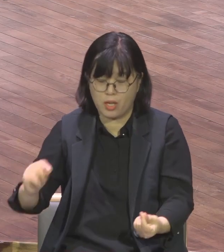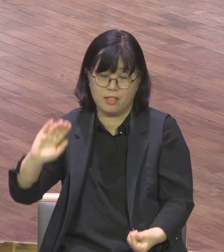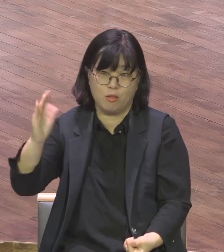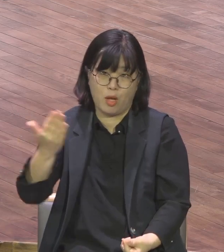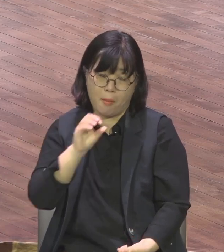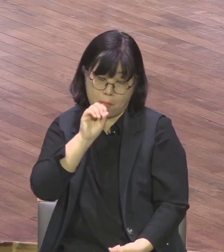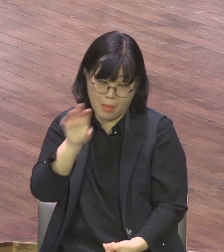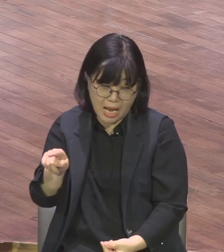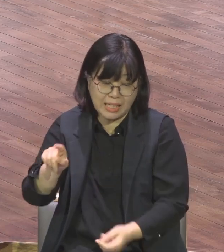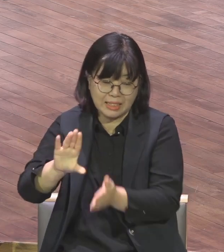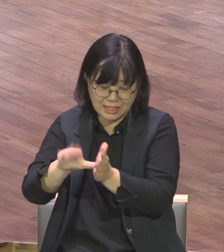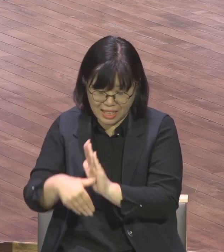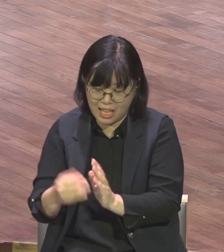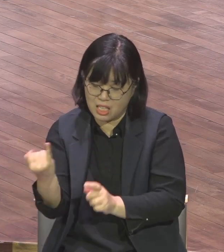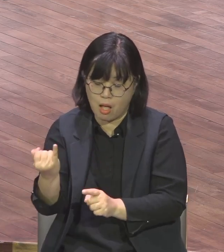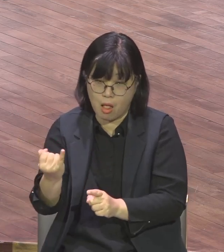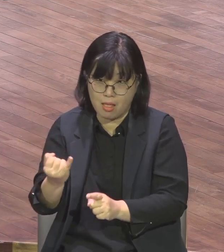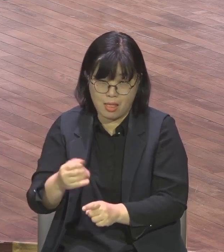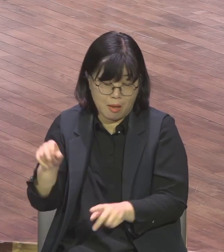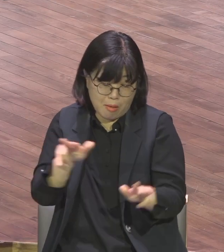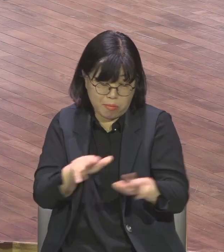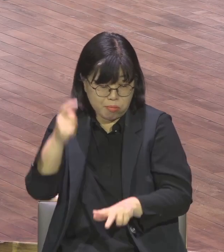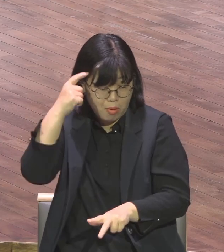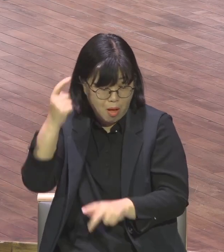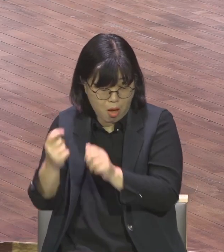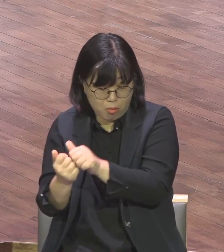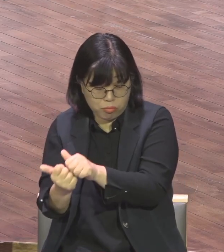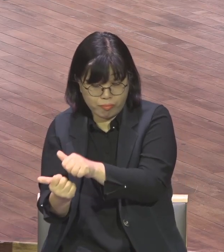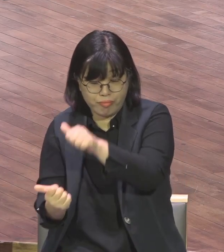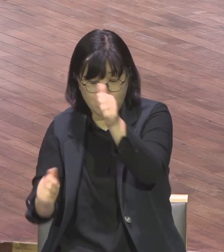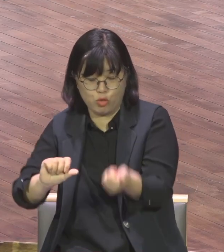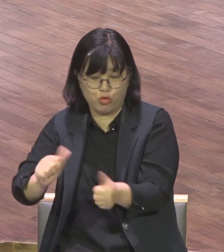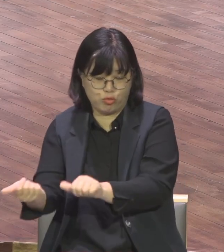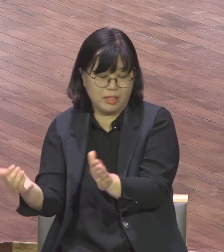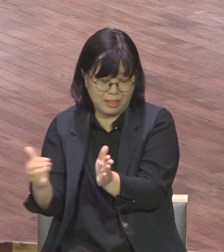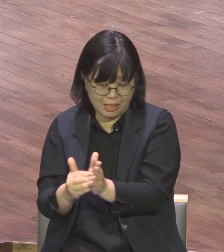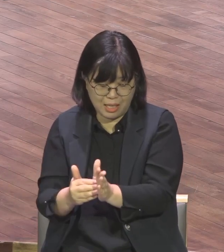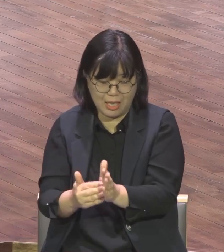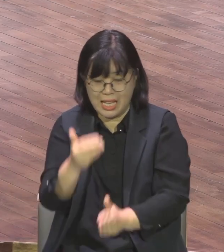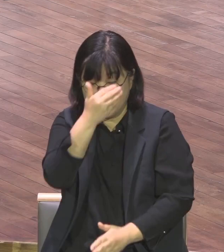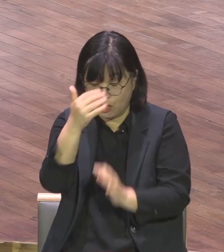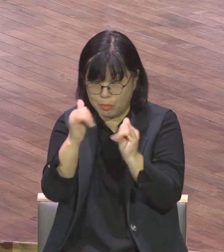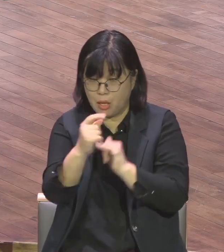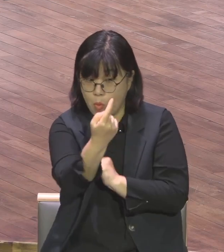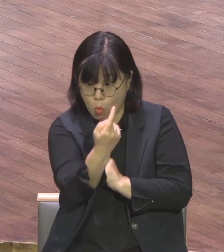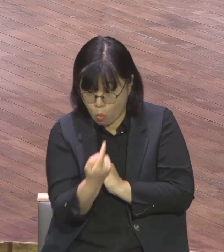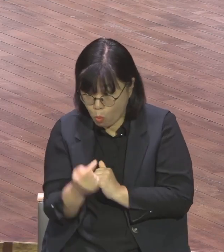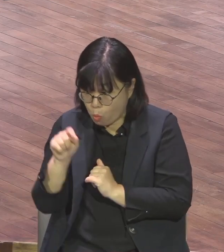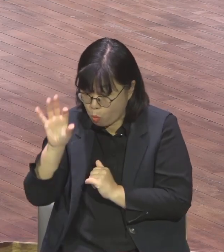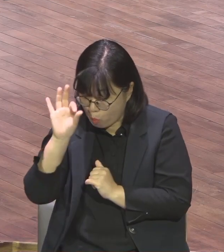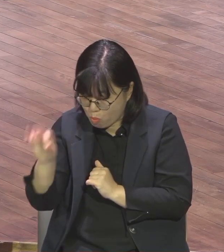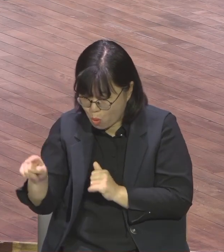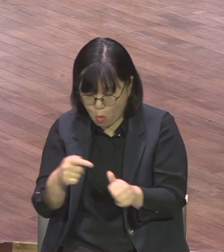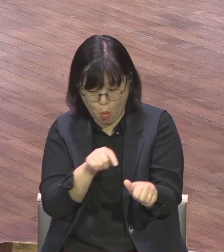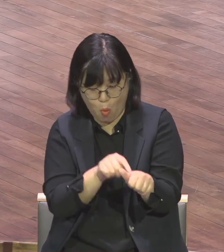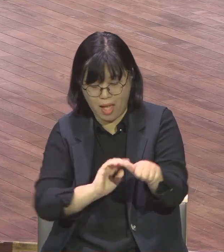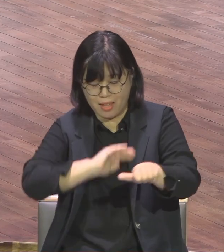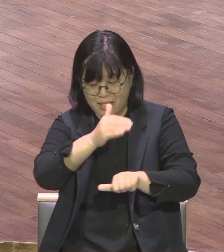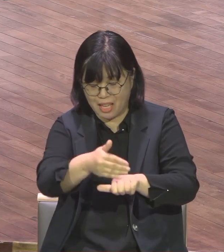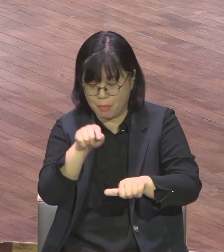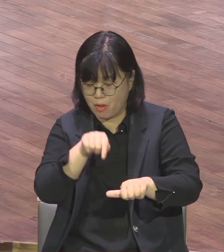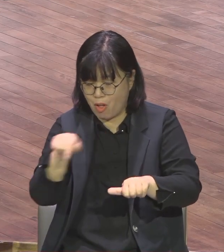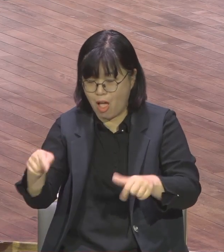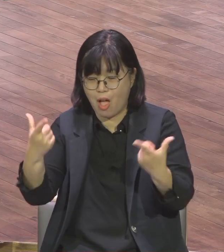그가 베드로 발 앞에 엎드려져 혼이 떠나는지라. 젊은 사람들이 들어와 죽은 것을 보고 메어다가 그의 남편 곁에